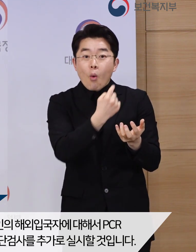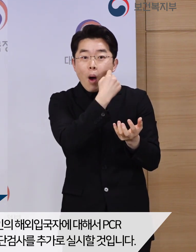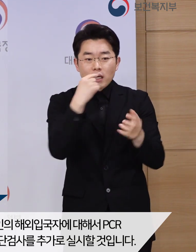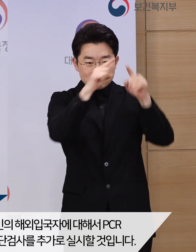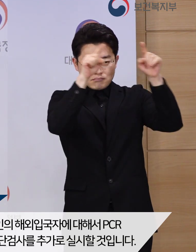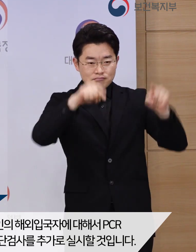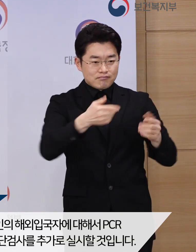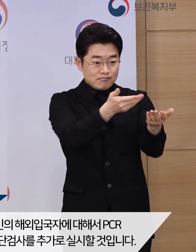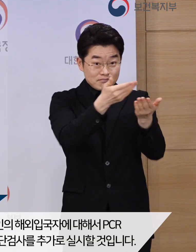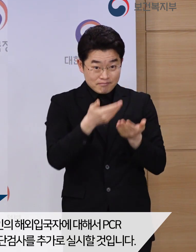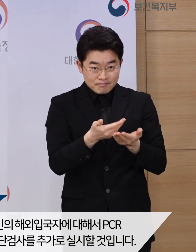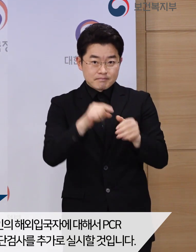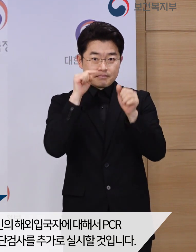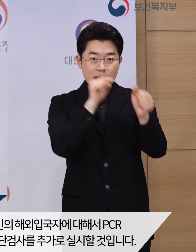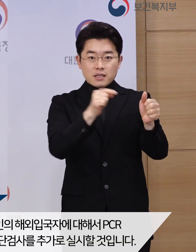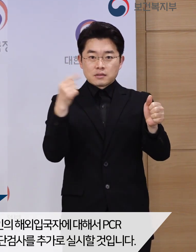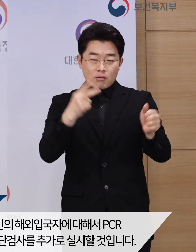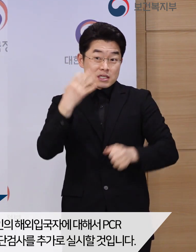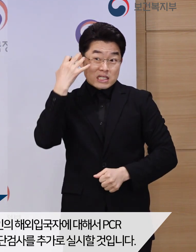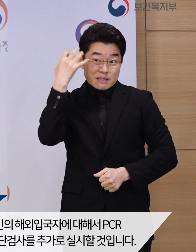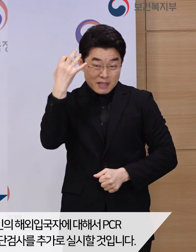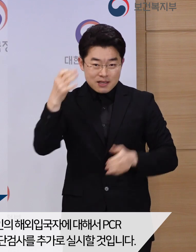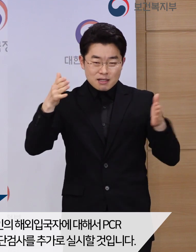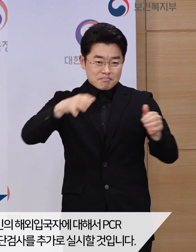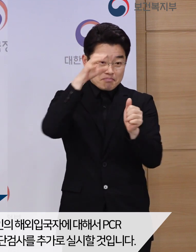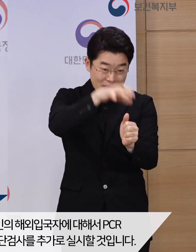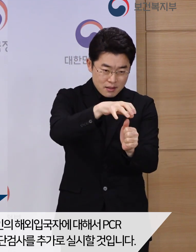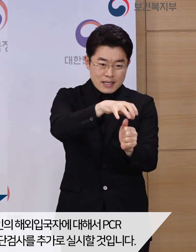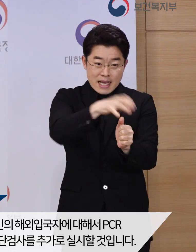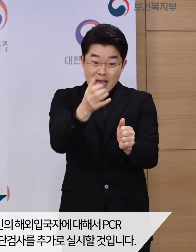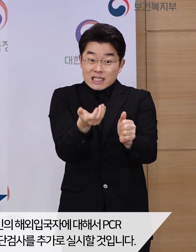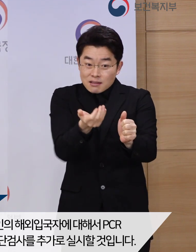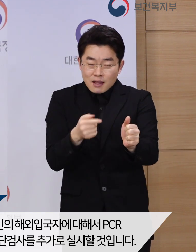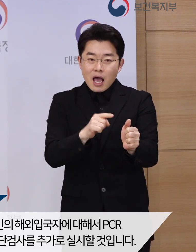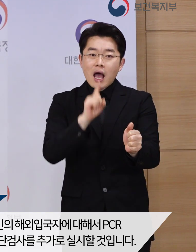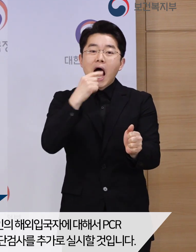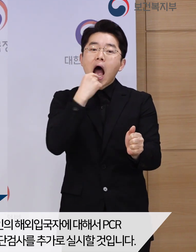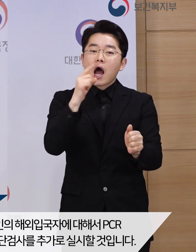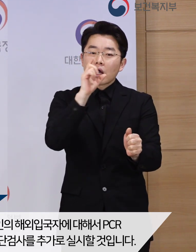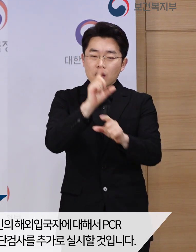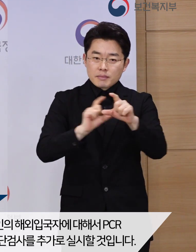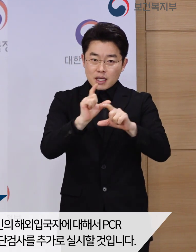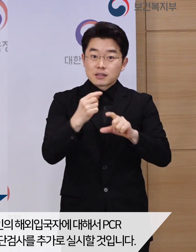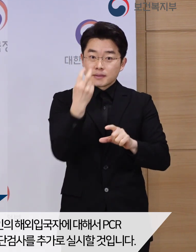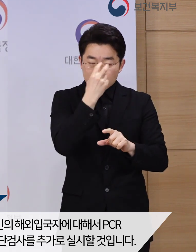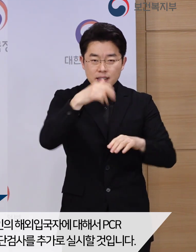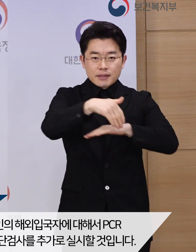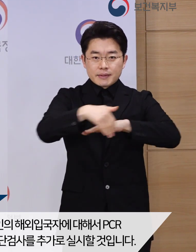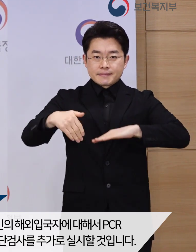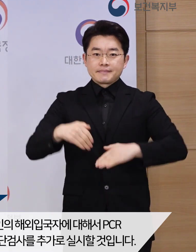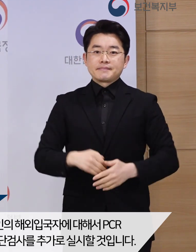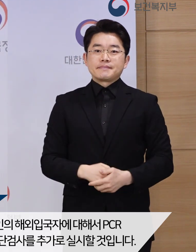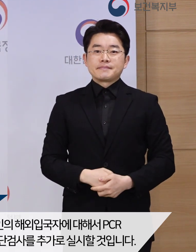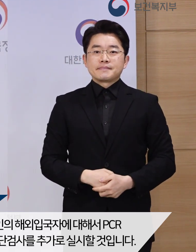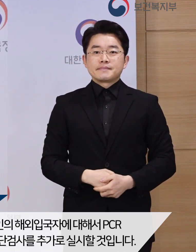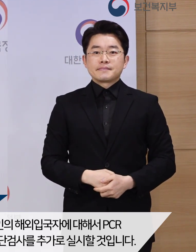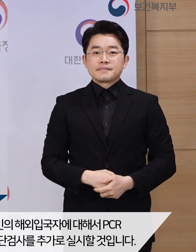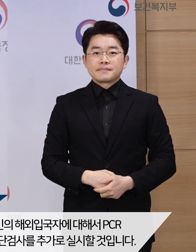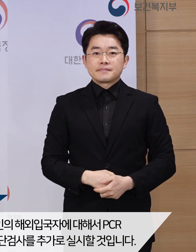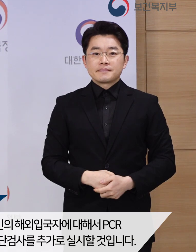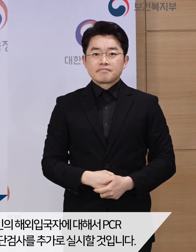대해서 PCR 음성 확인서를 요구하고 14일에 자가격리 해제 전에 진단검사를 추가로 실시할